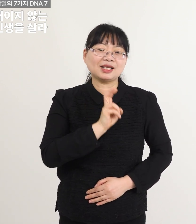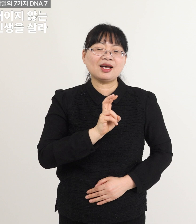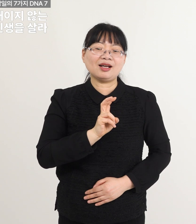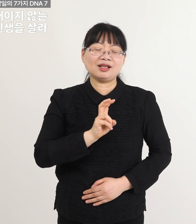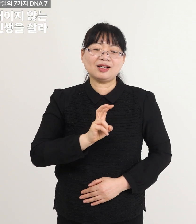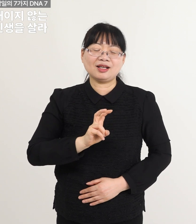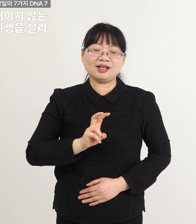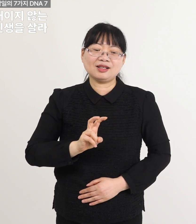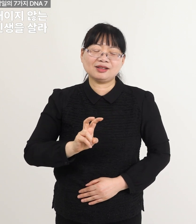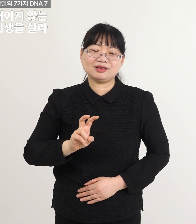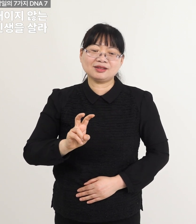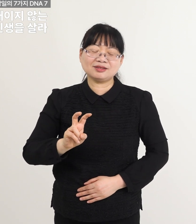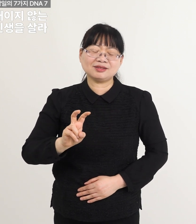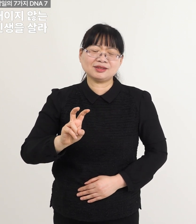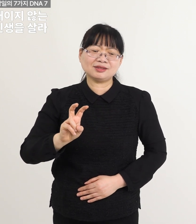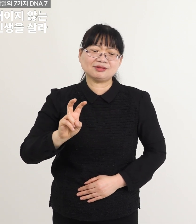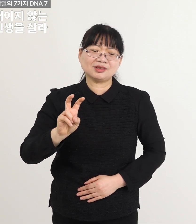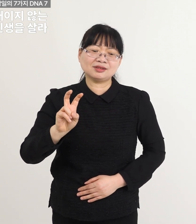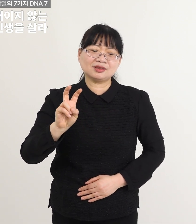노래합니다.